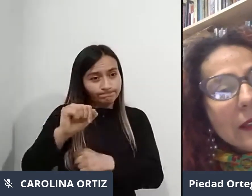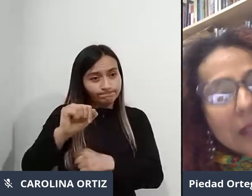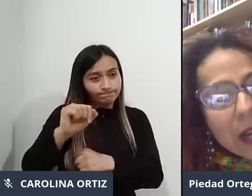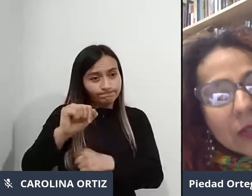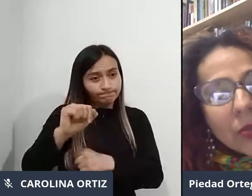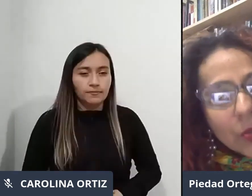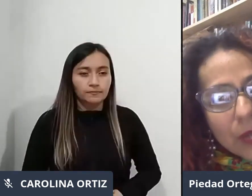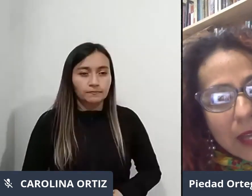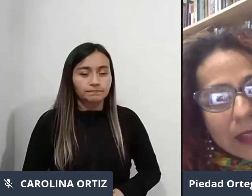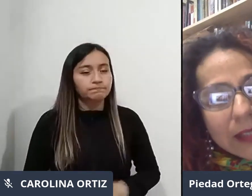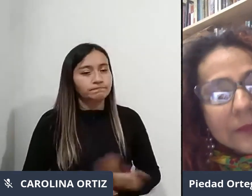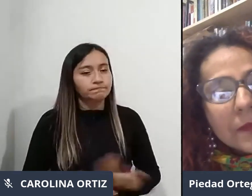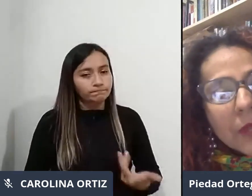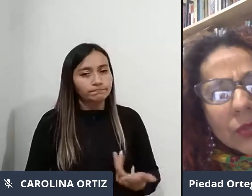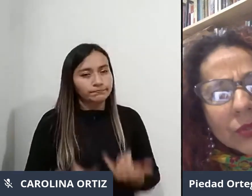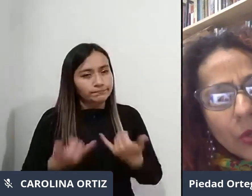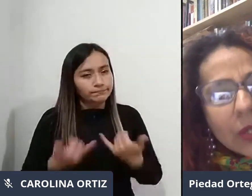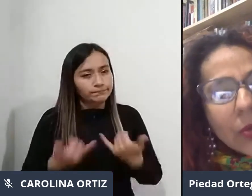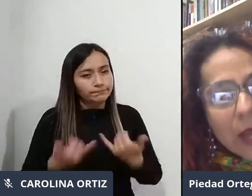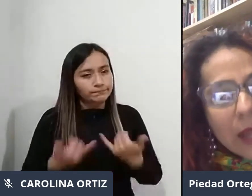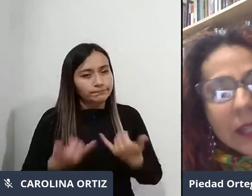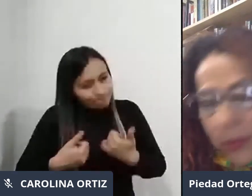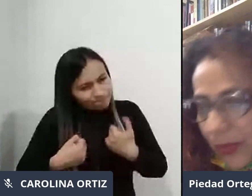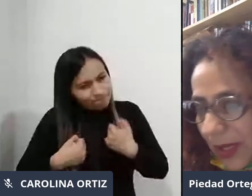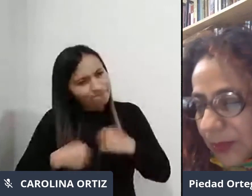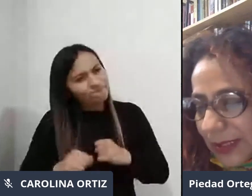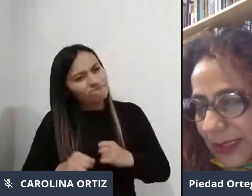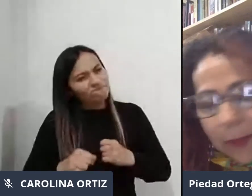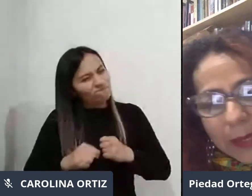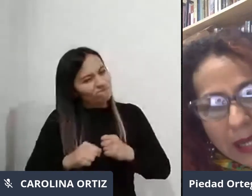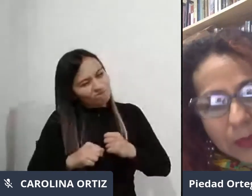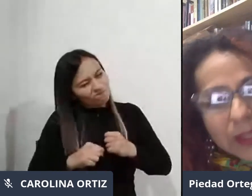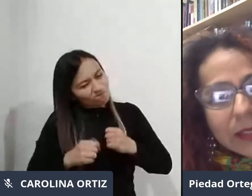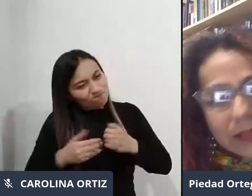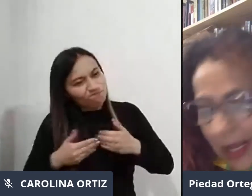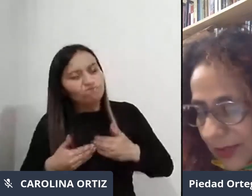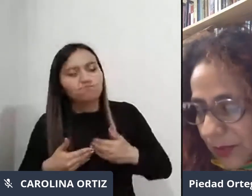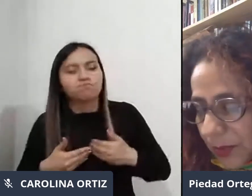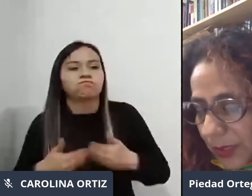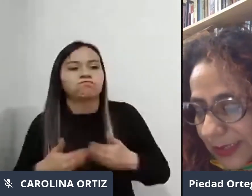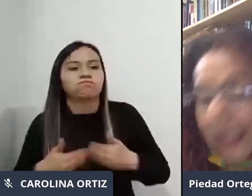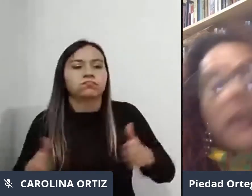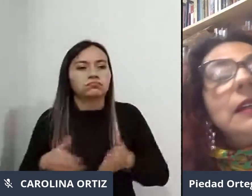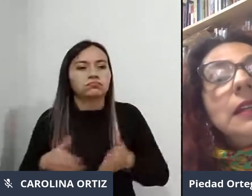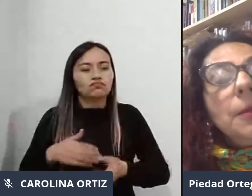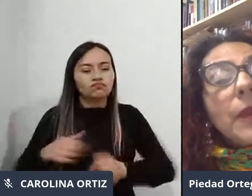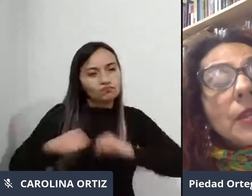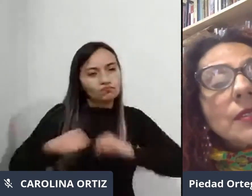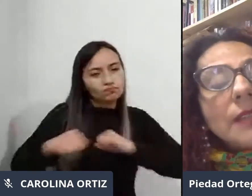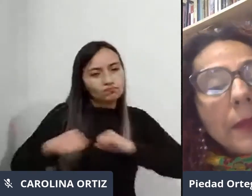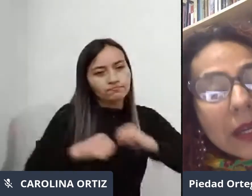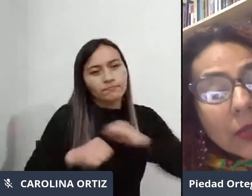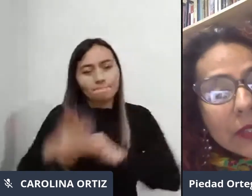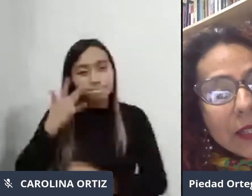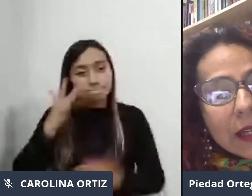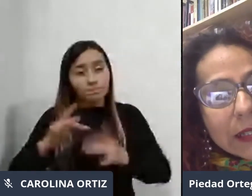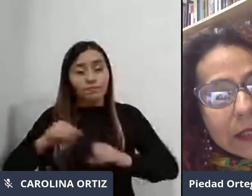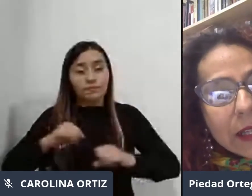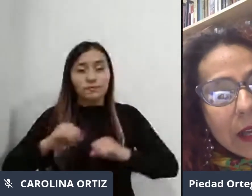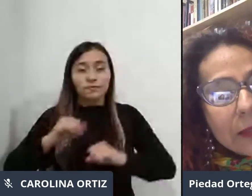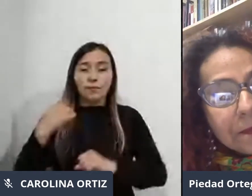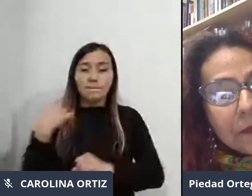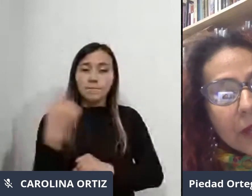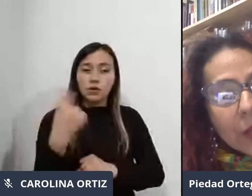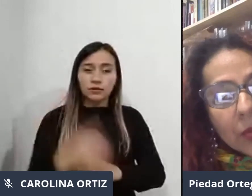que entrar con coraje, con todo el coraje que podamos desde la palabra y desde la acción política. Por eso esta pedagogía